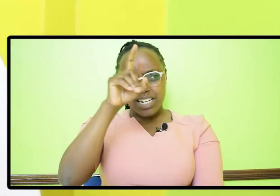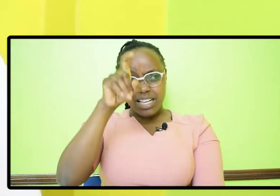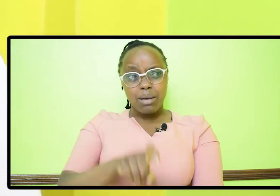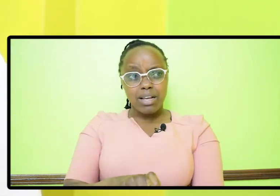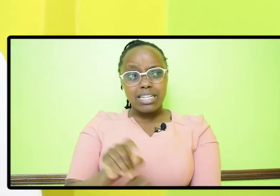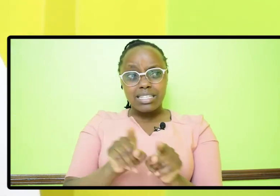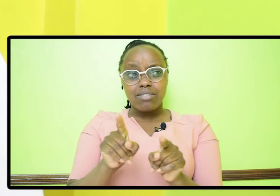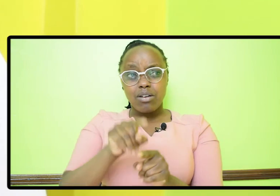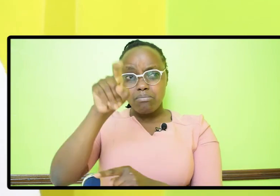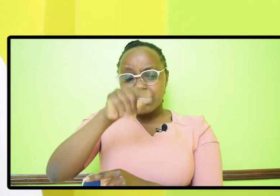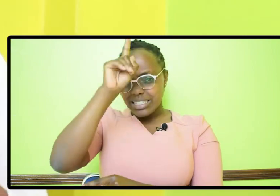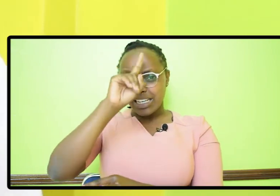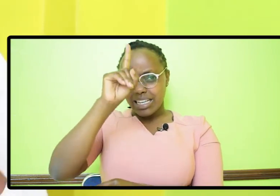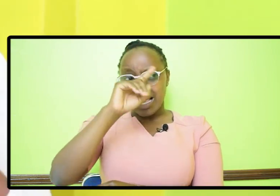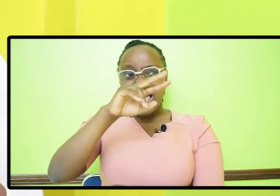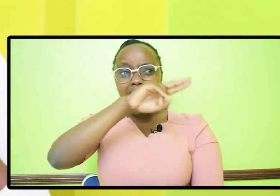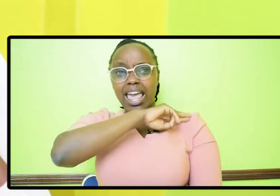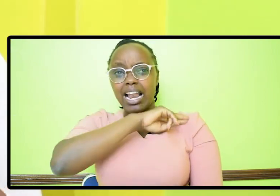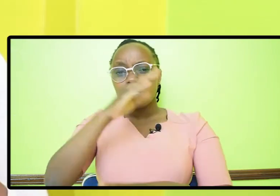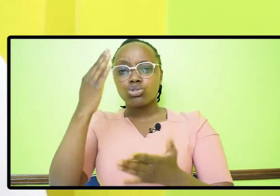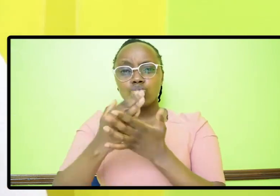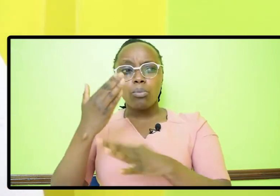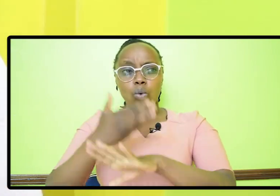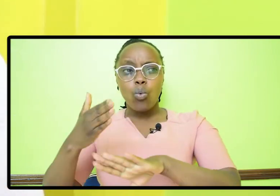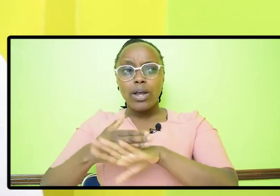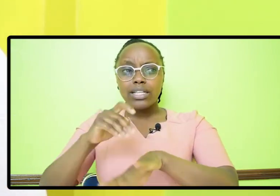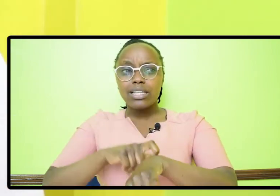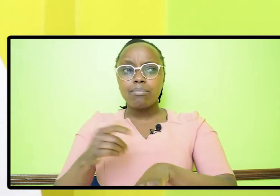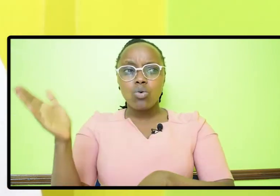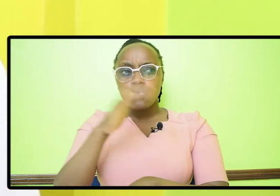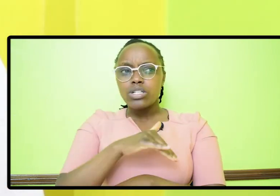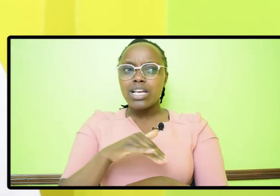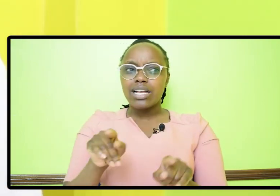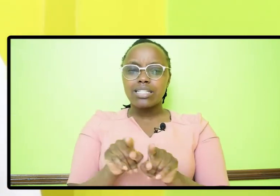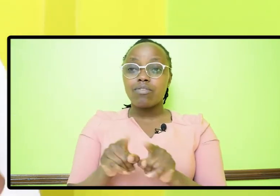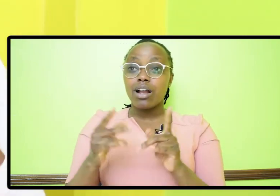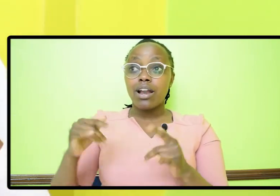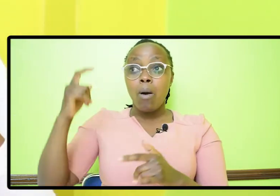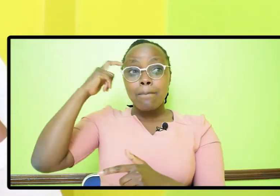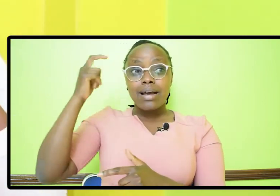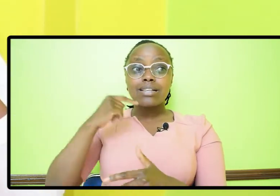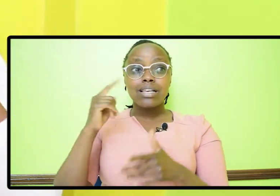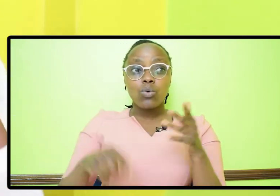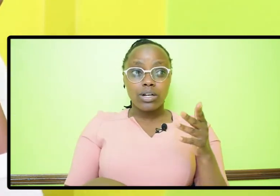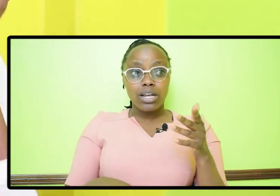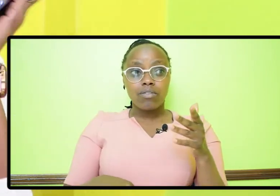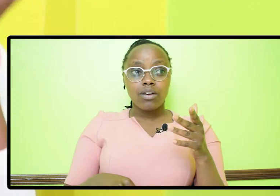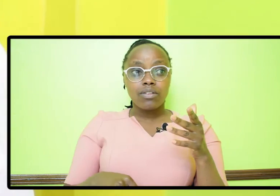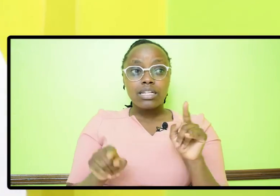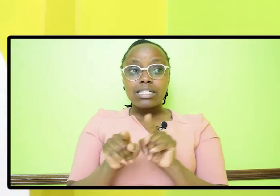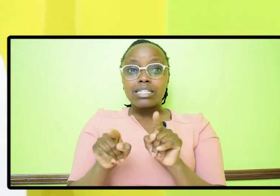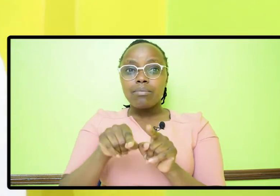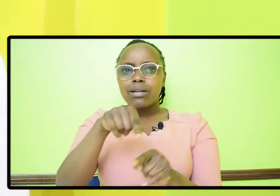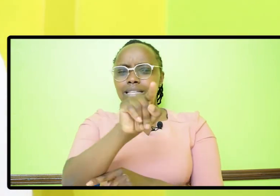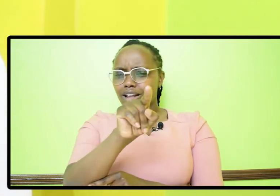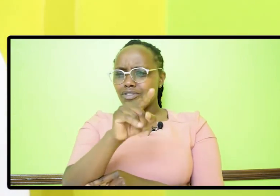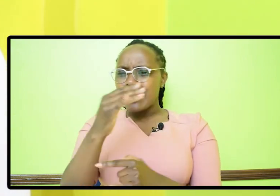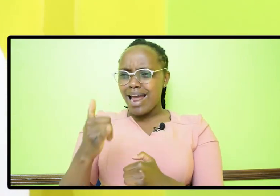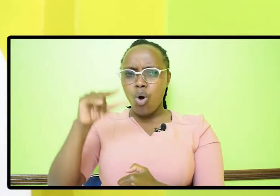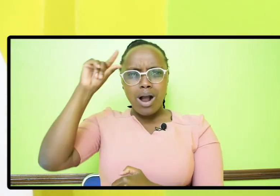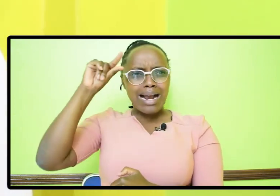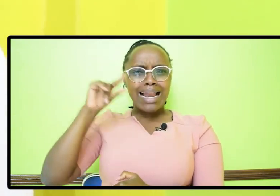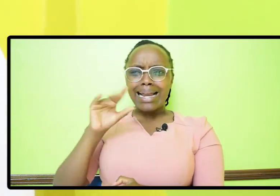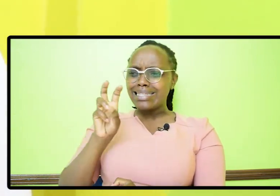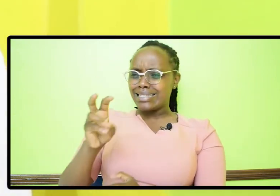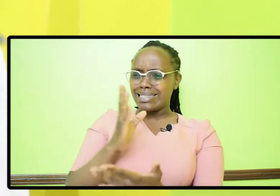Kuwa serious. Now get serious. Hellen, stop wasting time. Yes. Kama angalia mtu. Sasa akili sasa ikasema huyu. Naye kumbe hata ame